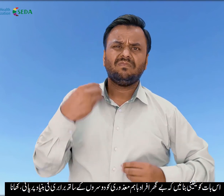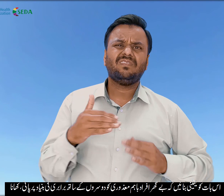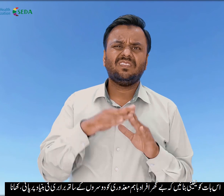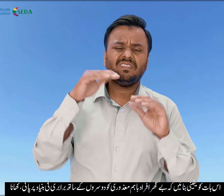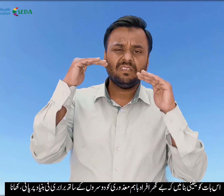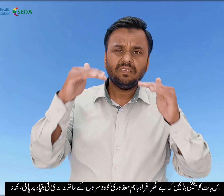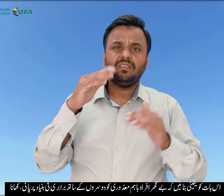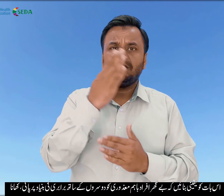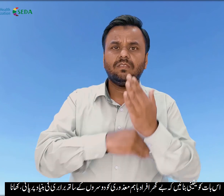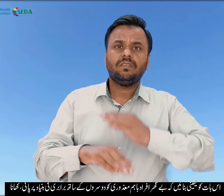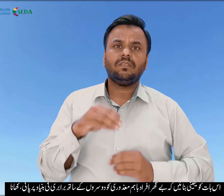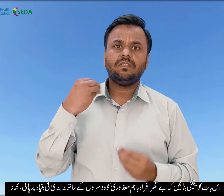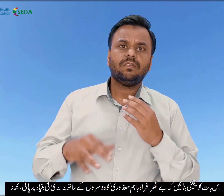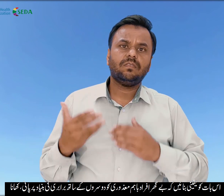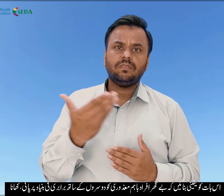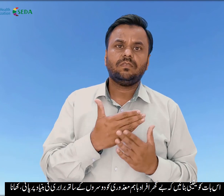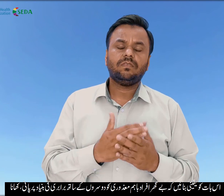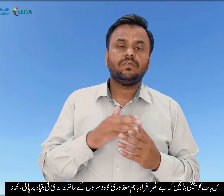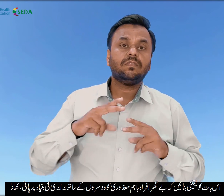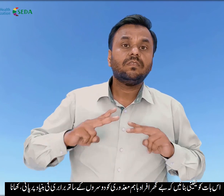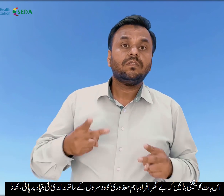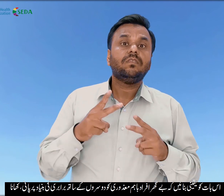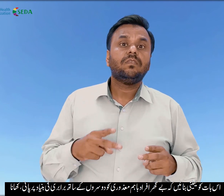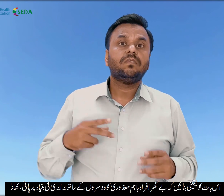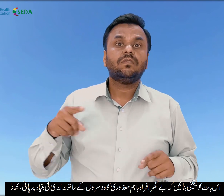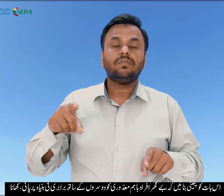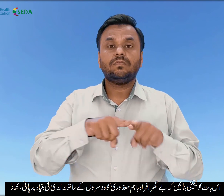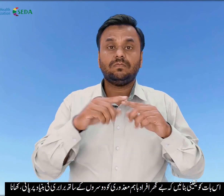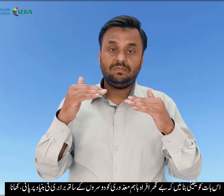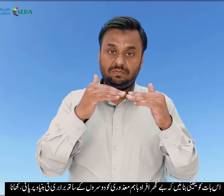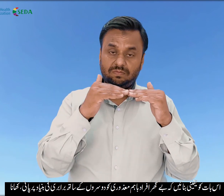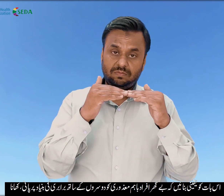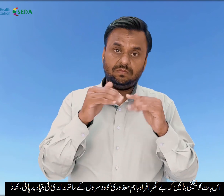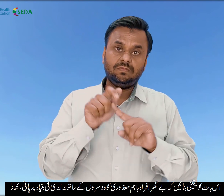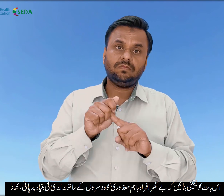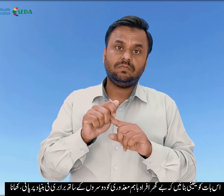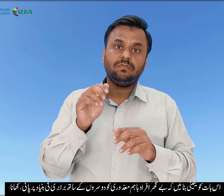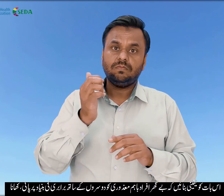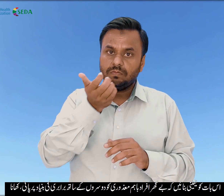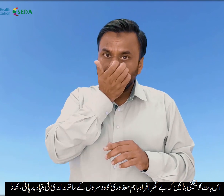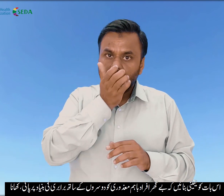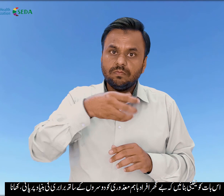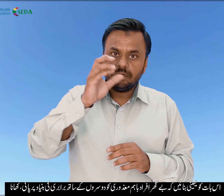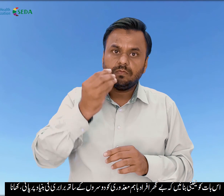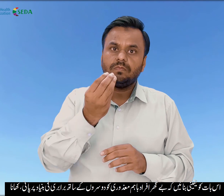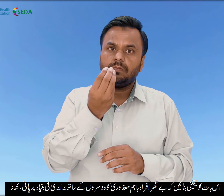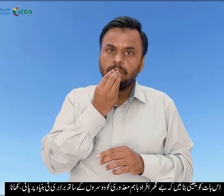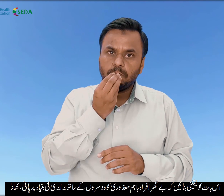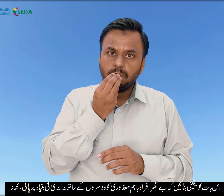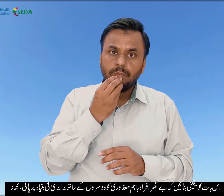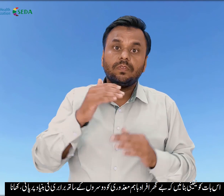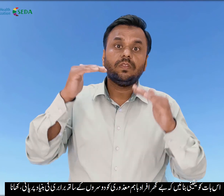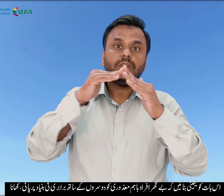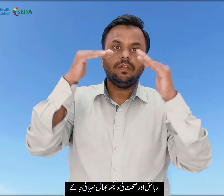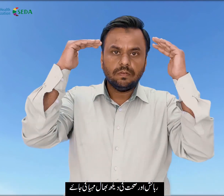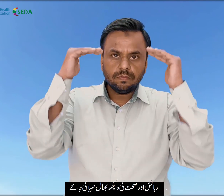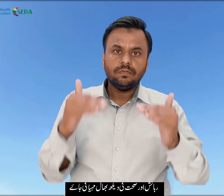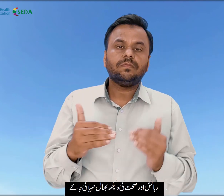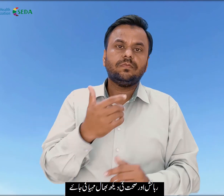بے گھر افراد باہم معذوری کو دوسروں کے ساتھ برابری کی بنیاد پر پانی، کھانا، رہائش